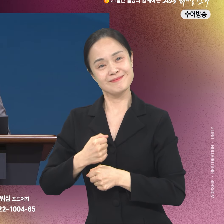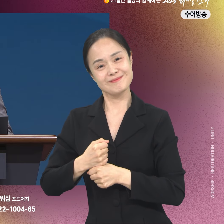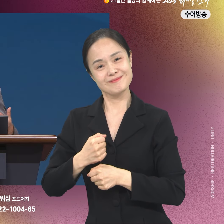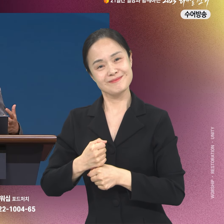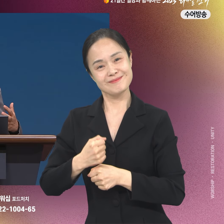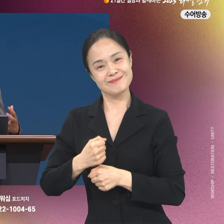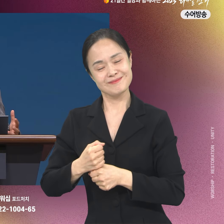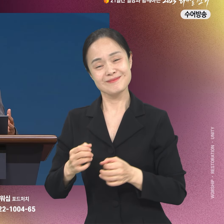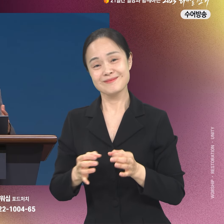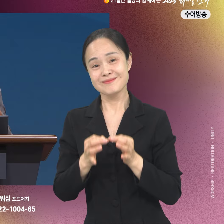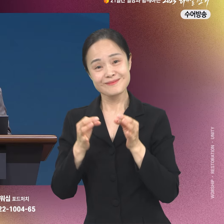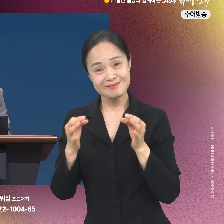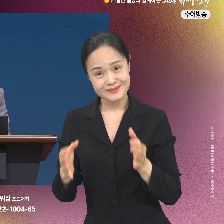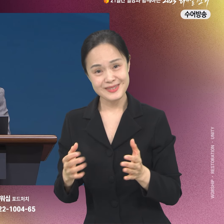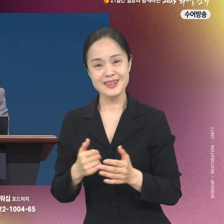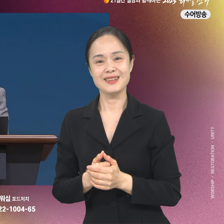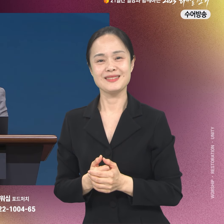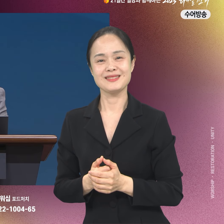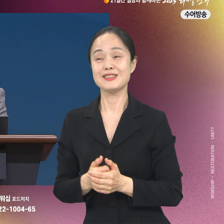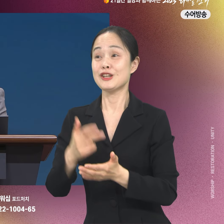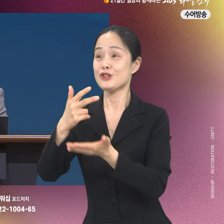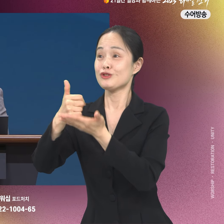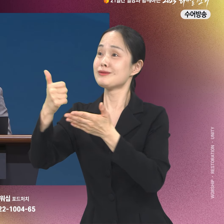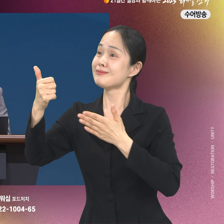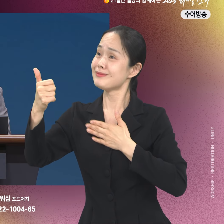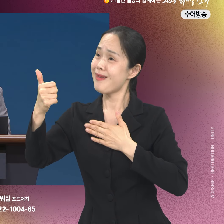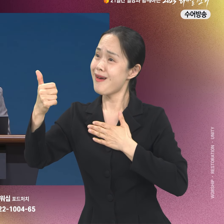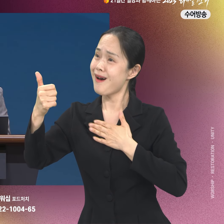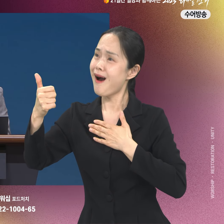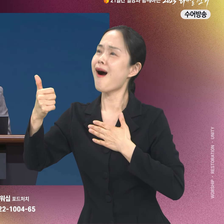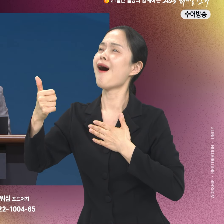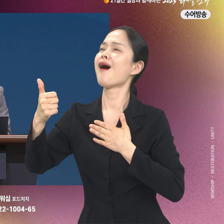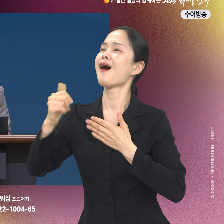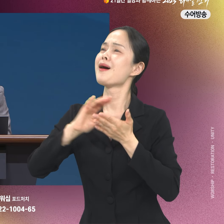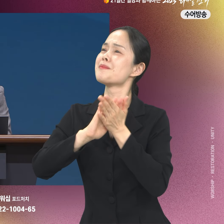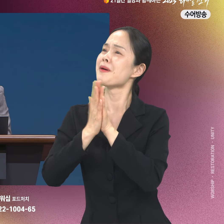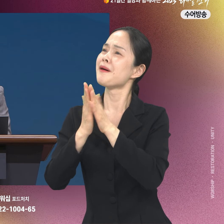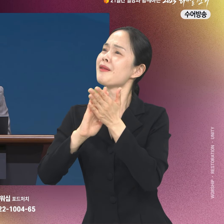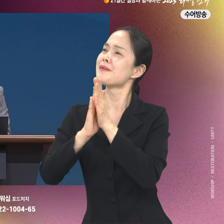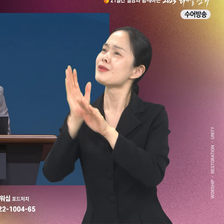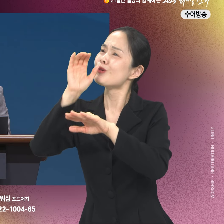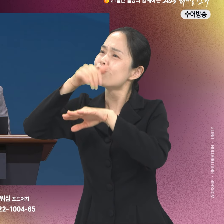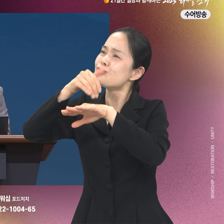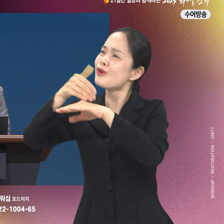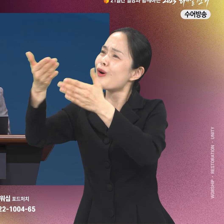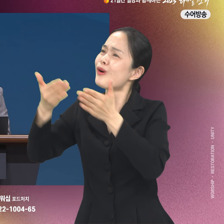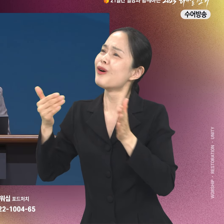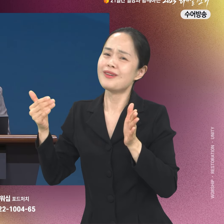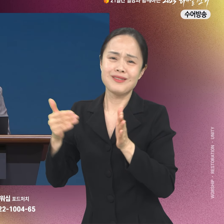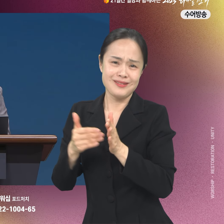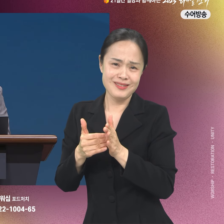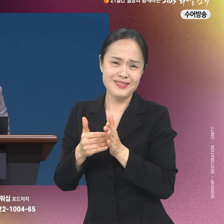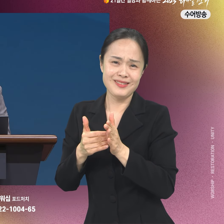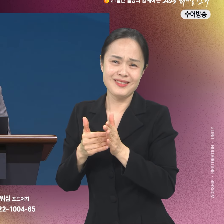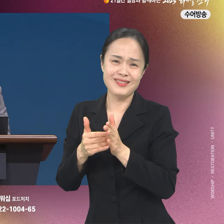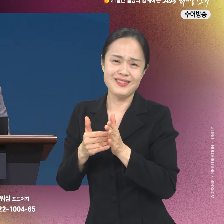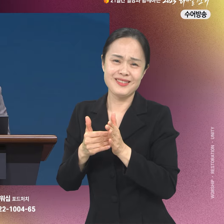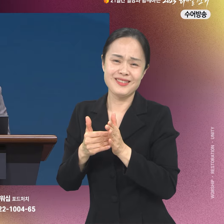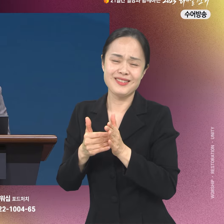동안 주님이 저를 만들어 가셨군요, 이런 표현을 하시더라고요. 근데 그게